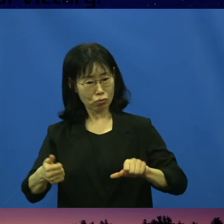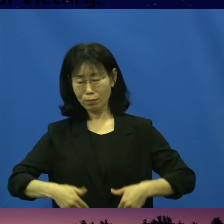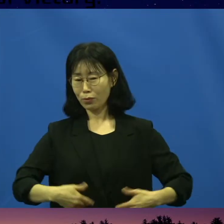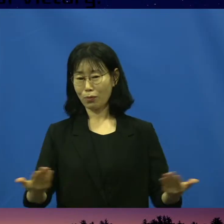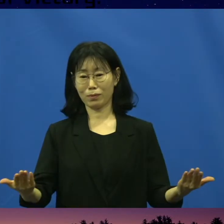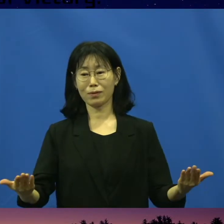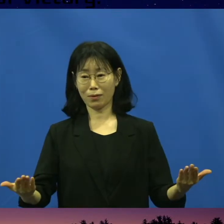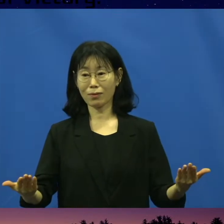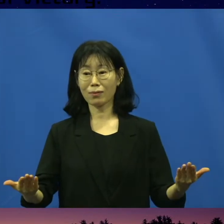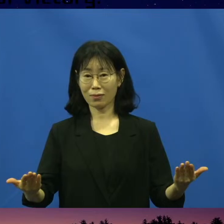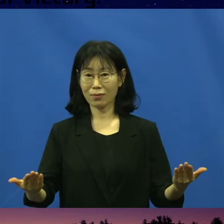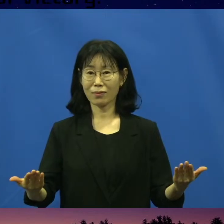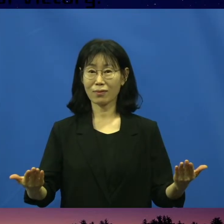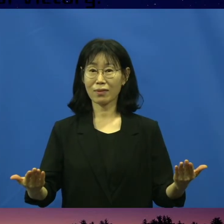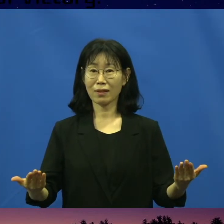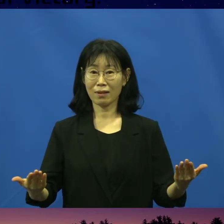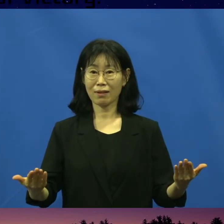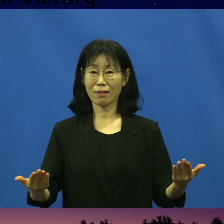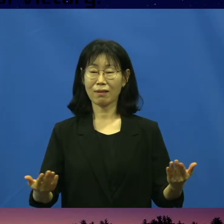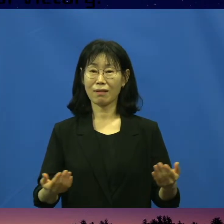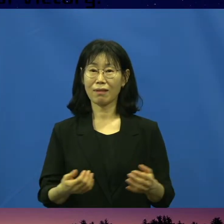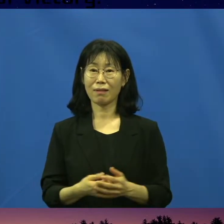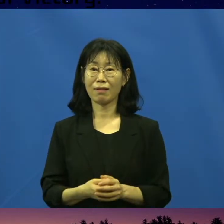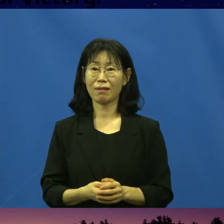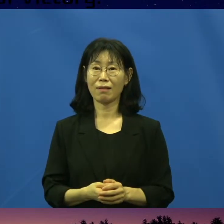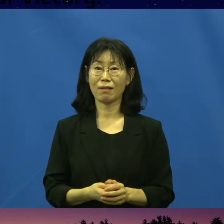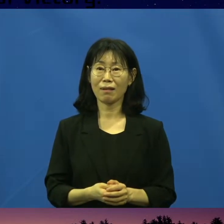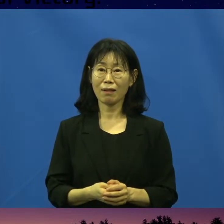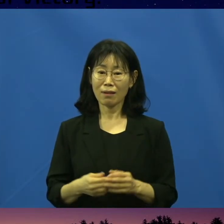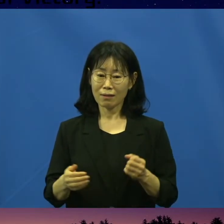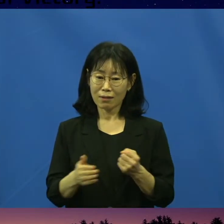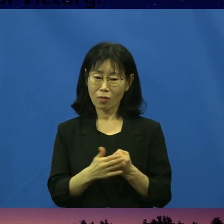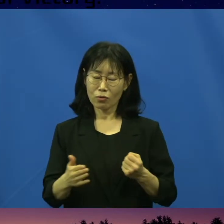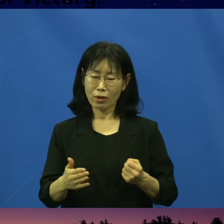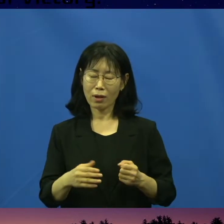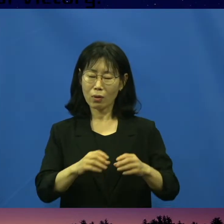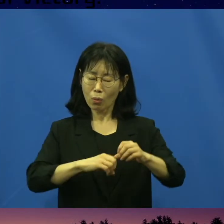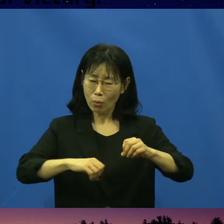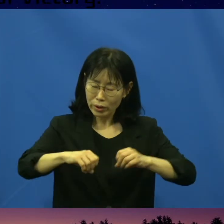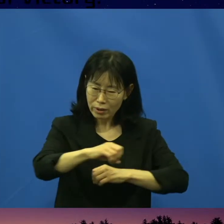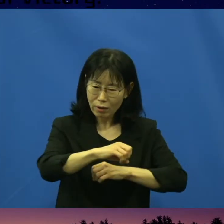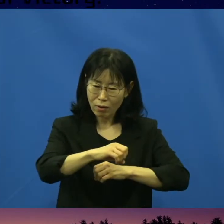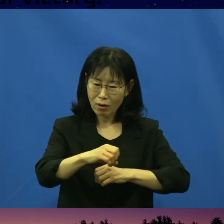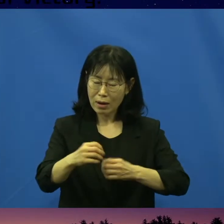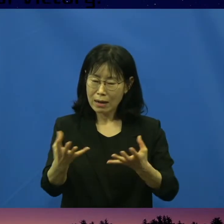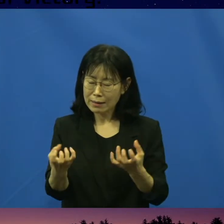그러니까 갑자기 그의 화려한 군장들이 더 초라해 보이게 만드는 그의 인생.